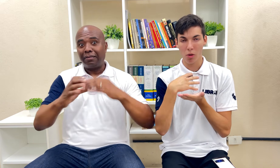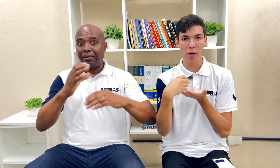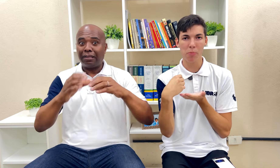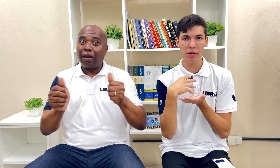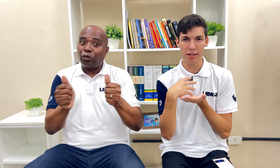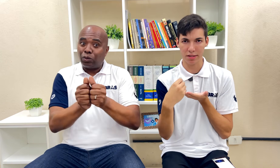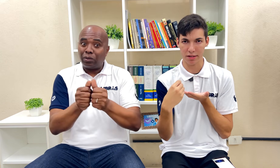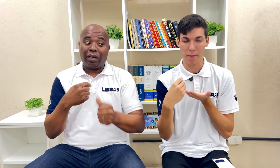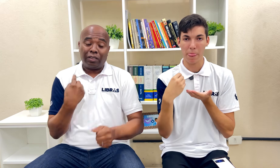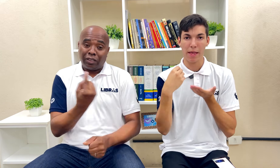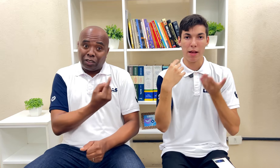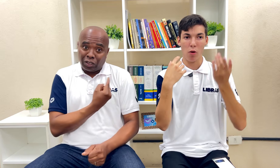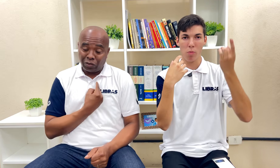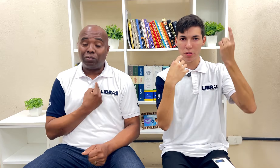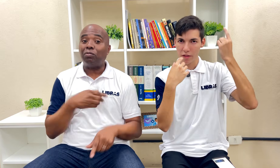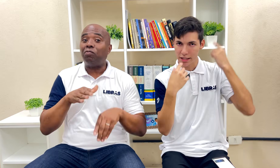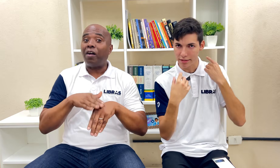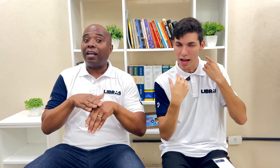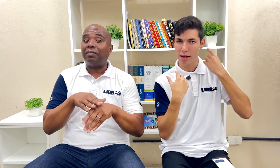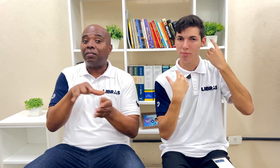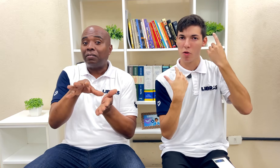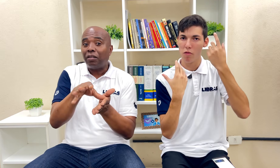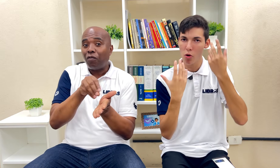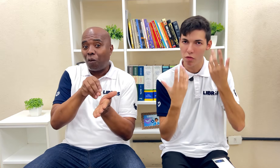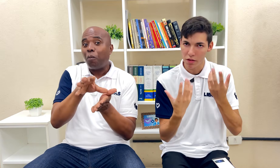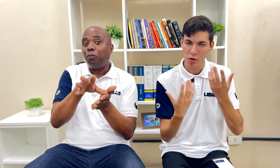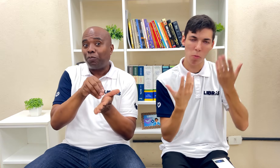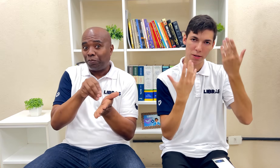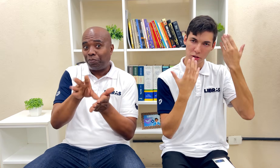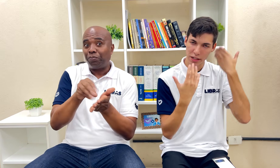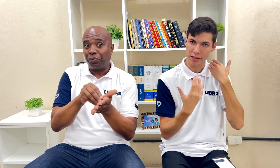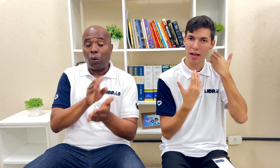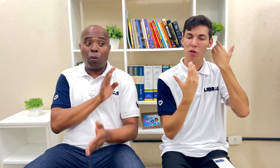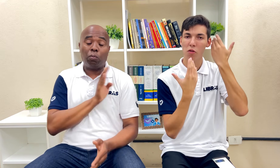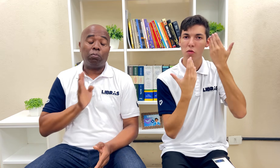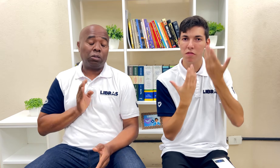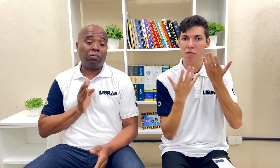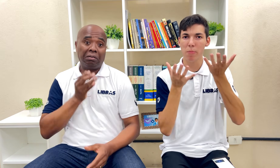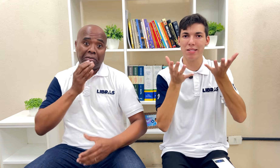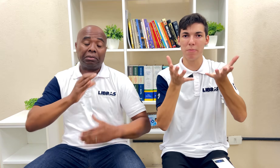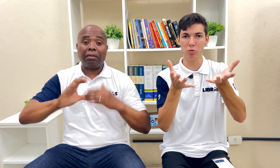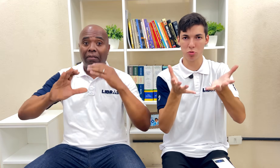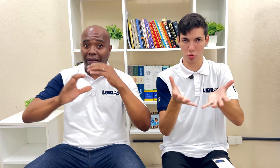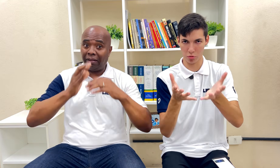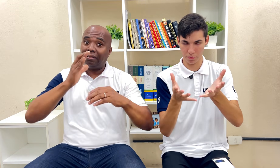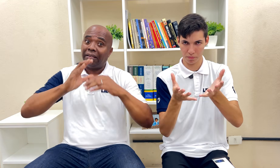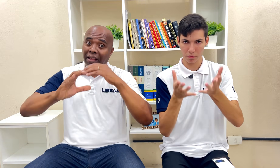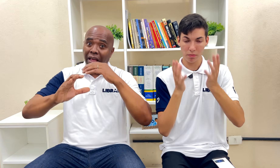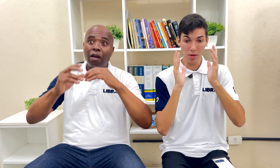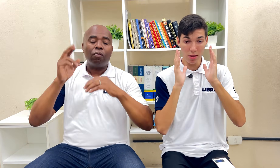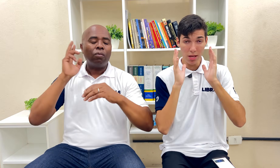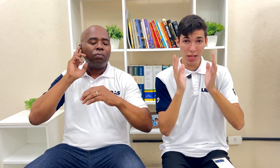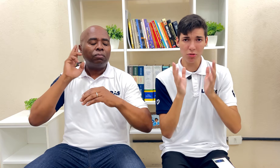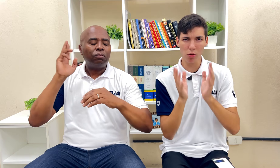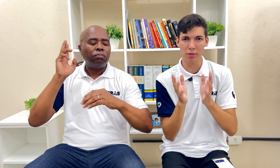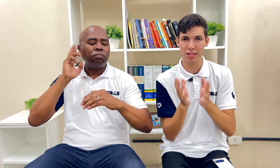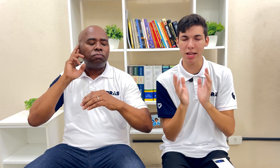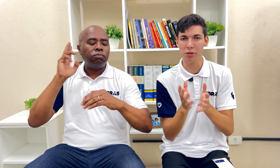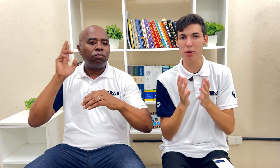a importância? O bispo vai cantar, eu vou ouvir, ou o pastor vai cantar, eu vou ouvir e vou passar para o surdo. Isso acontecendo,